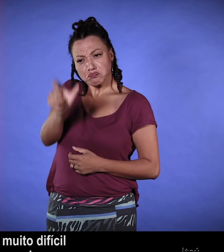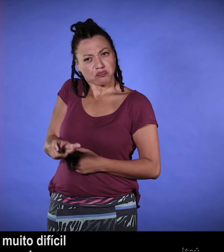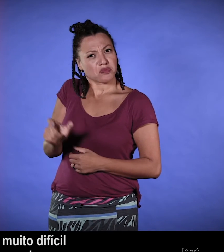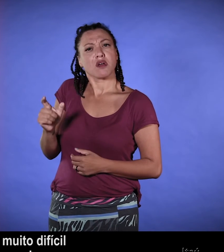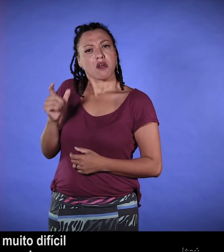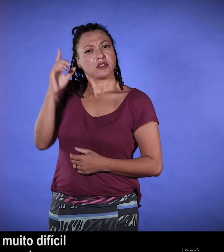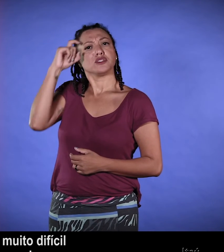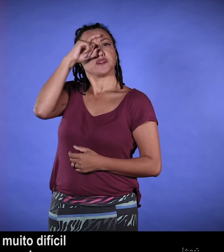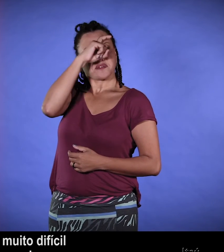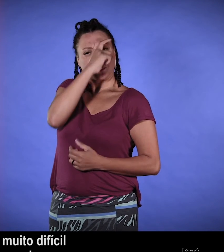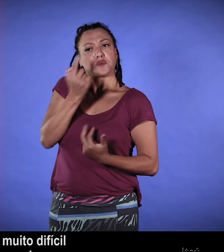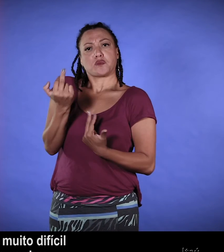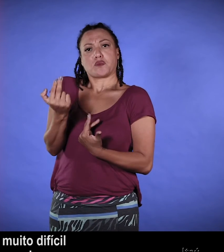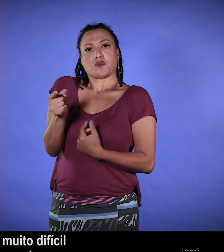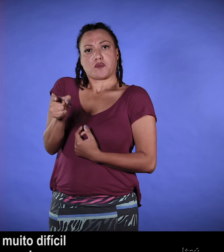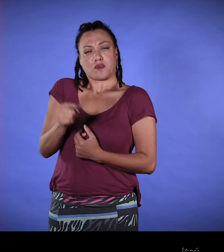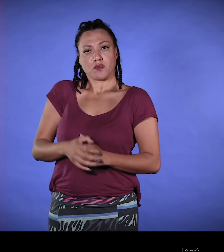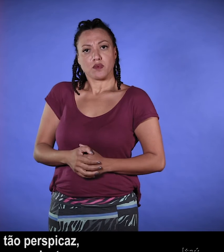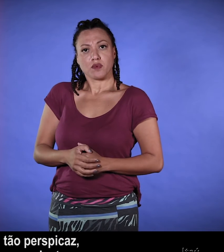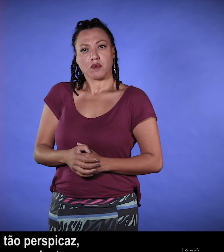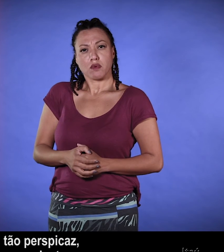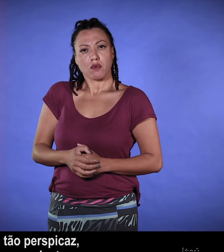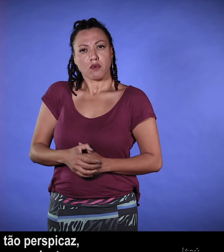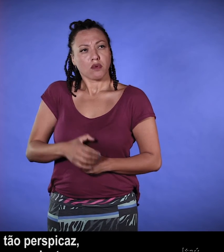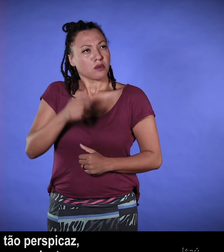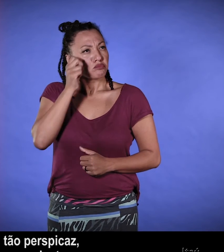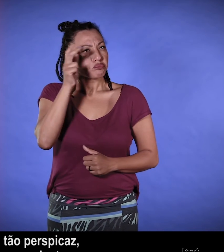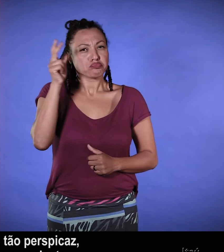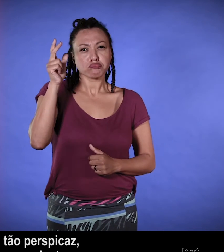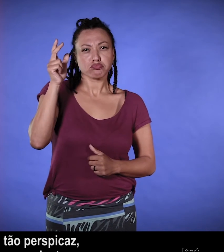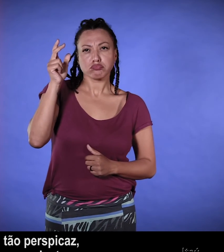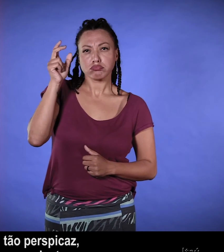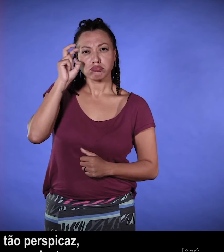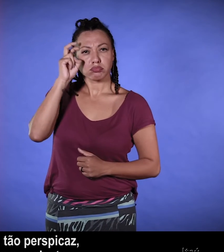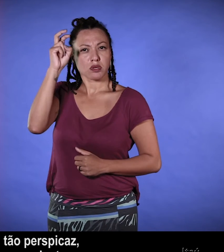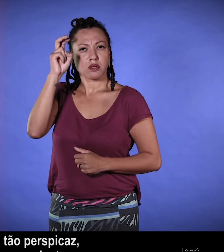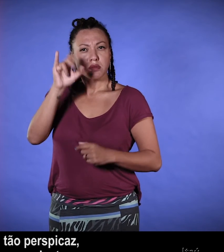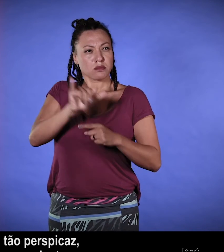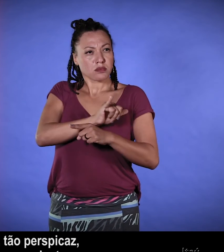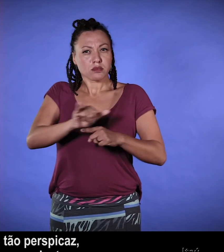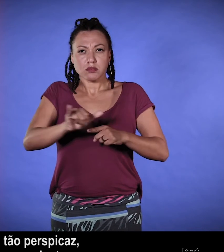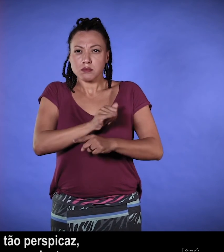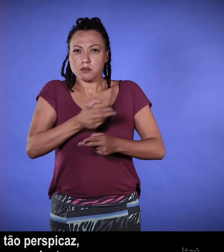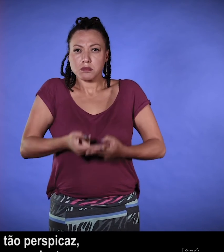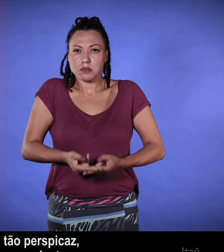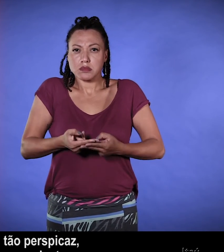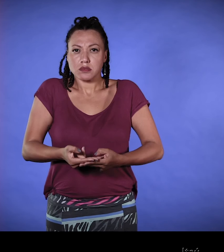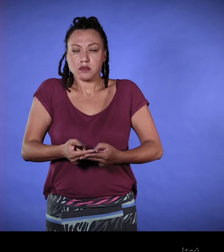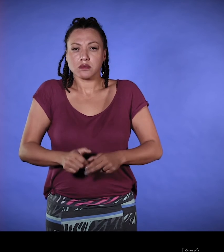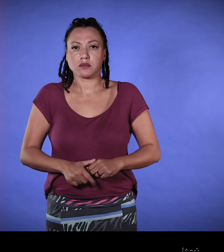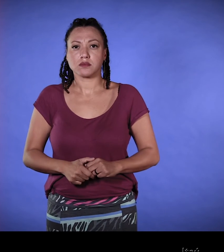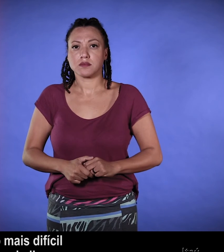Realmente é muito difícil ser como o Senhor, tão observador, tão perspicaz, tão estratega e